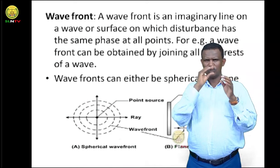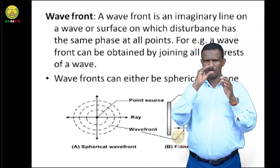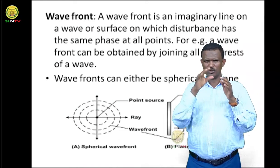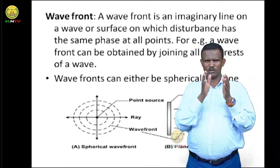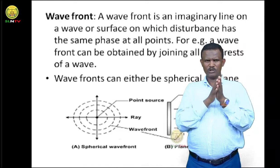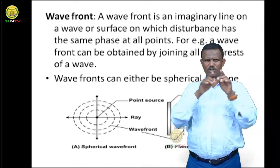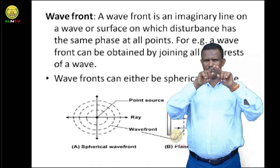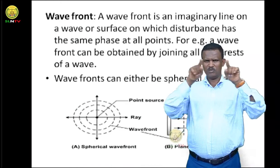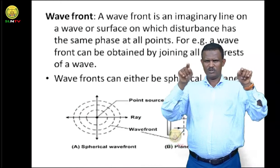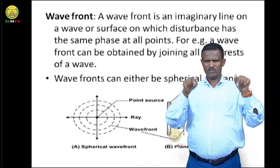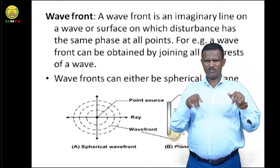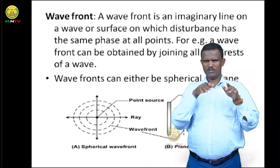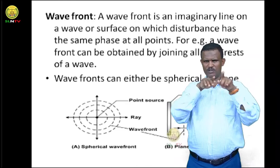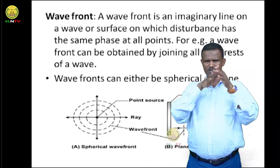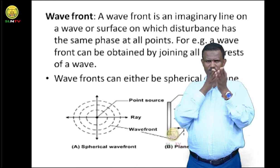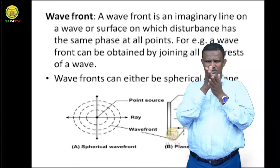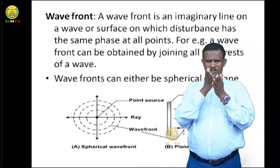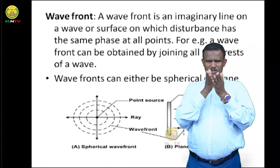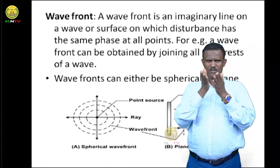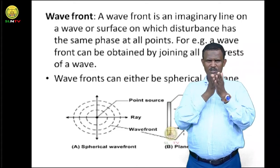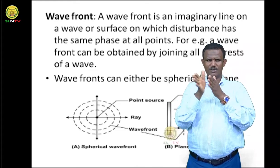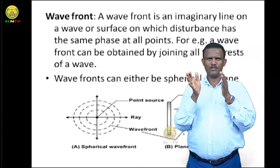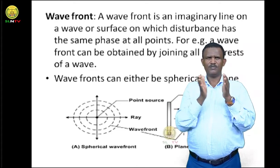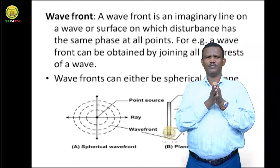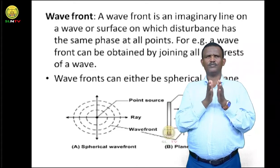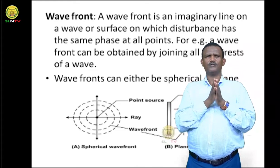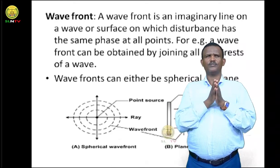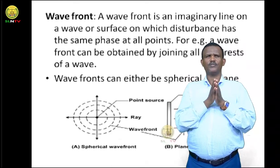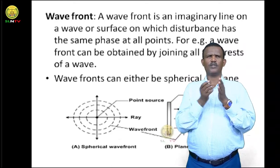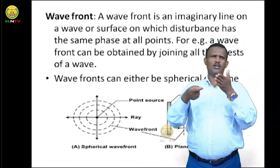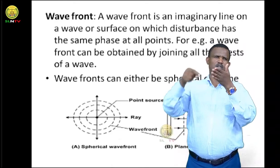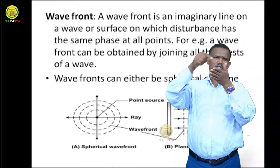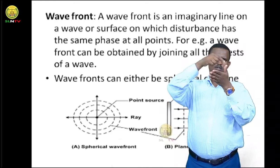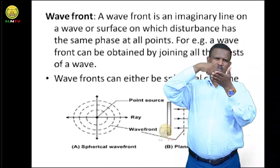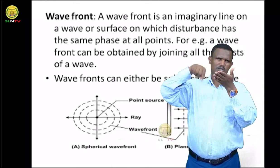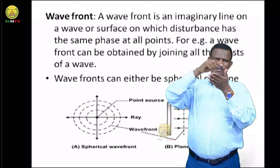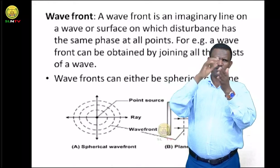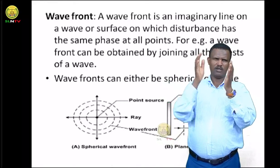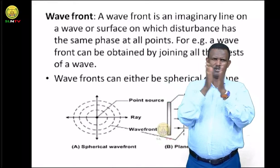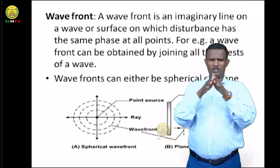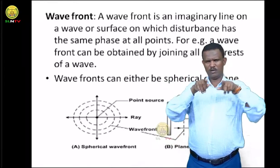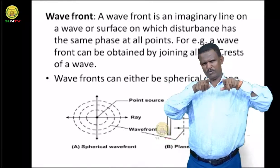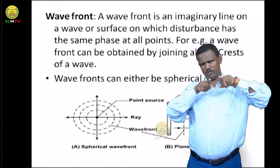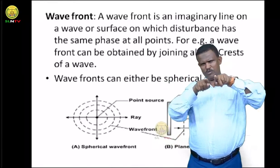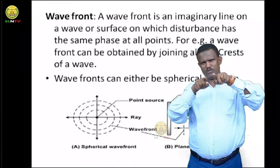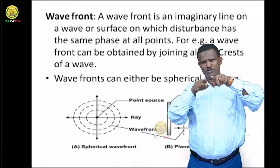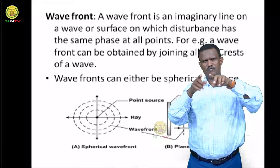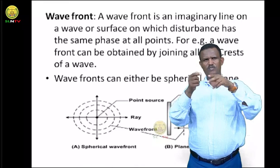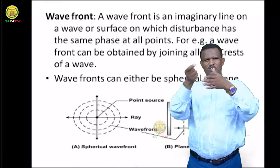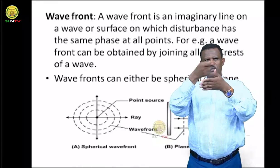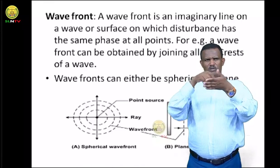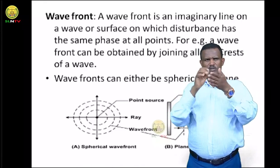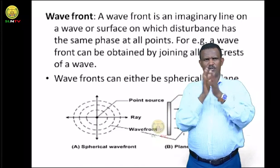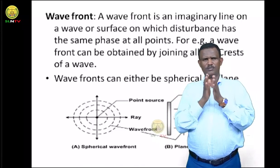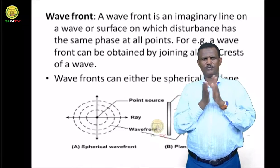loo sawiri karaa asa circles ama waxa loo sawiri karaa iyagoo street labada picture-kaas la isticmaalay